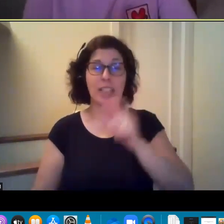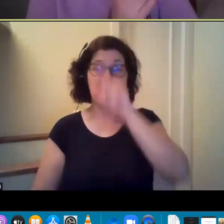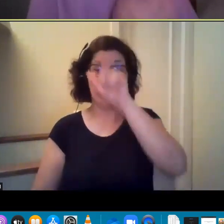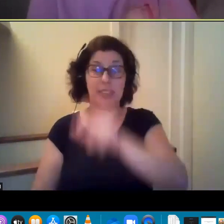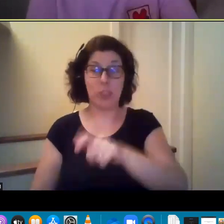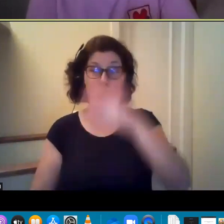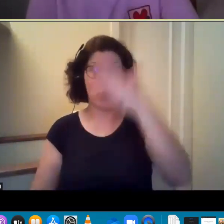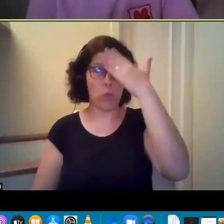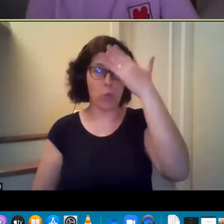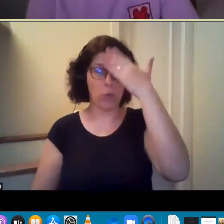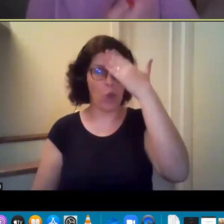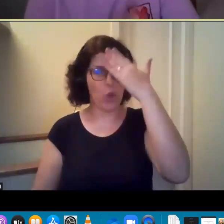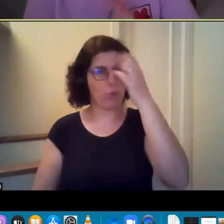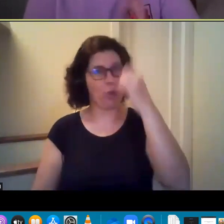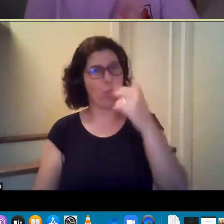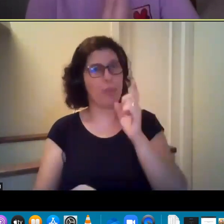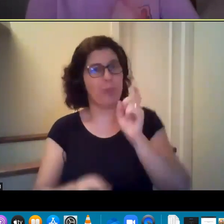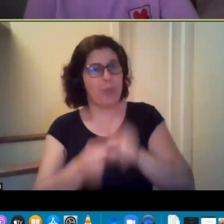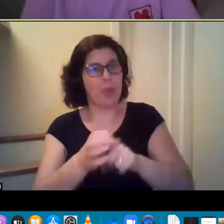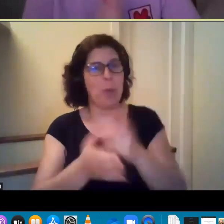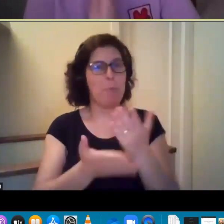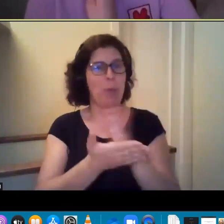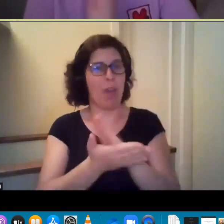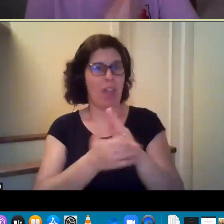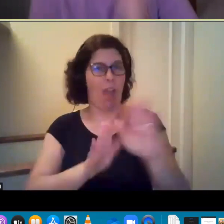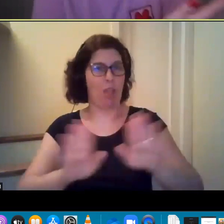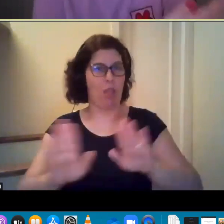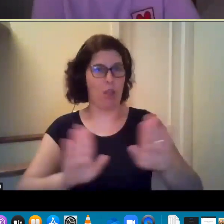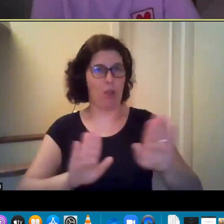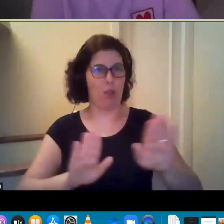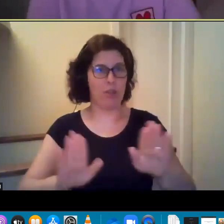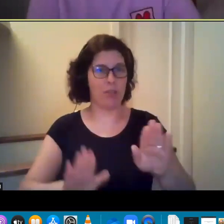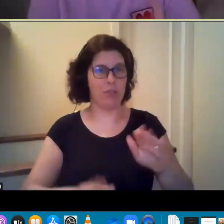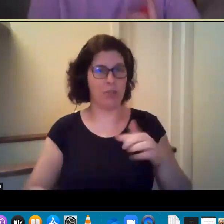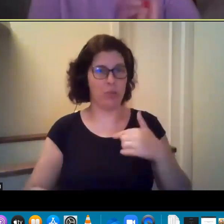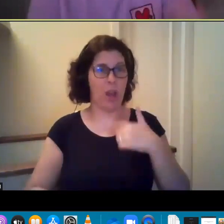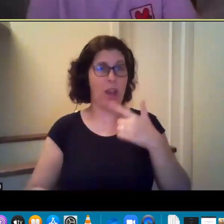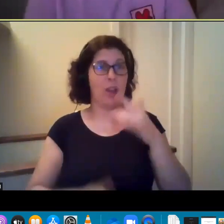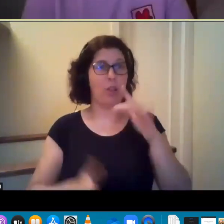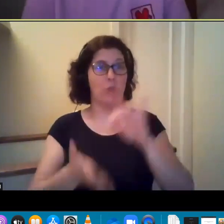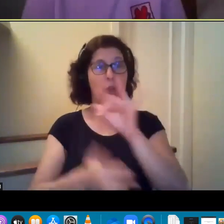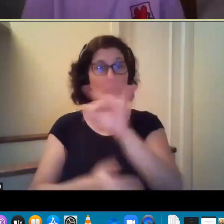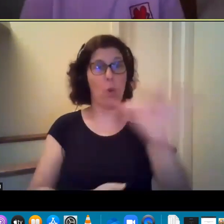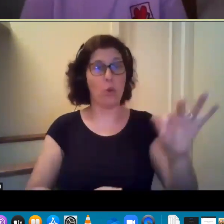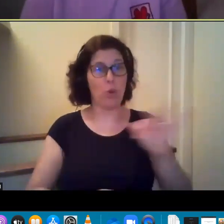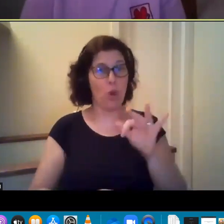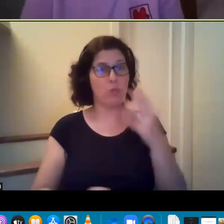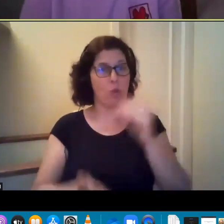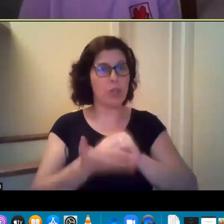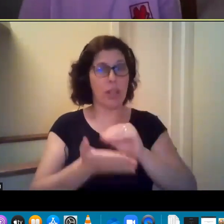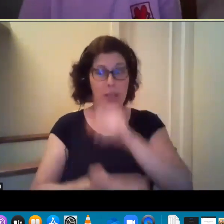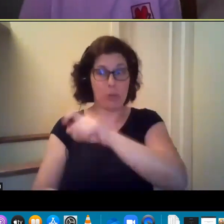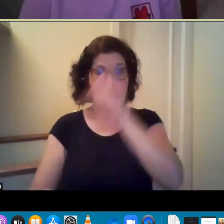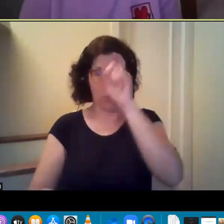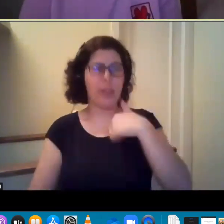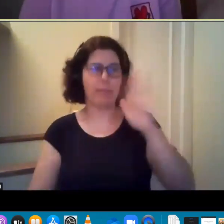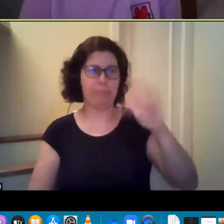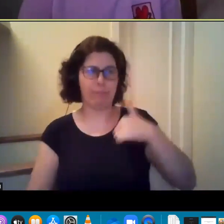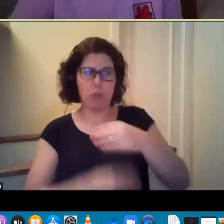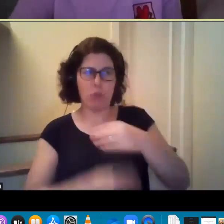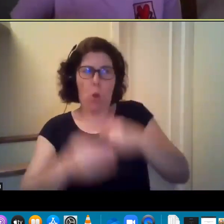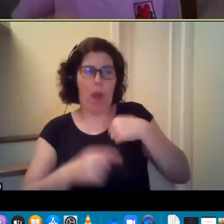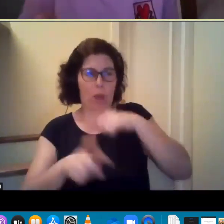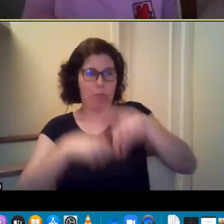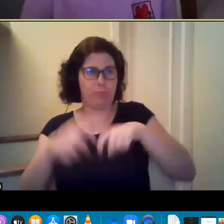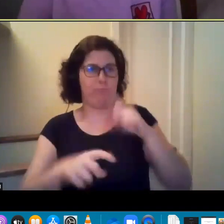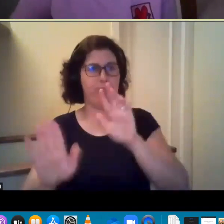la palabra. Muchas veces son ellos quienes te dicen, no te preocupes, lo hago yo. O sea que en ese sentido no hay ningún problema.